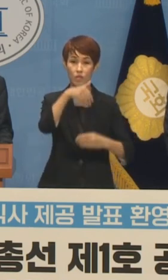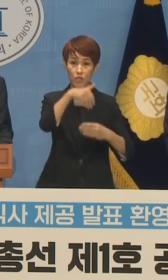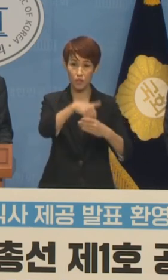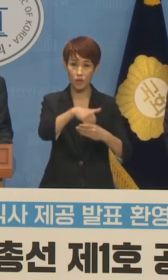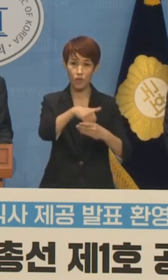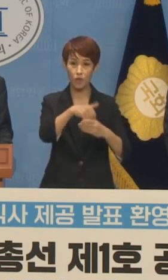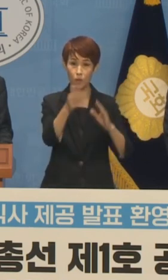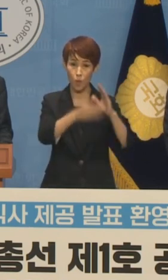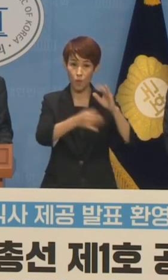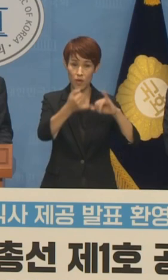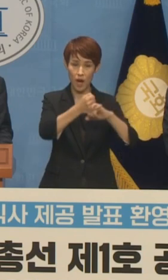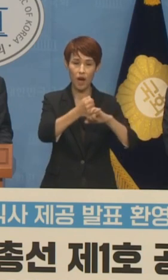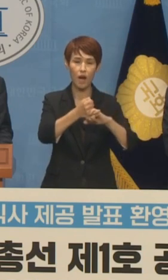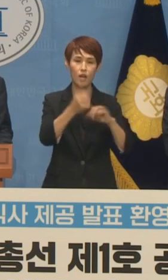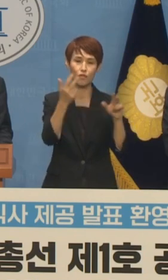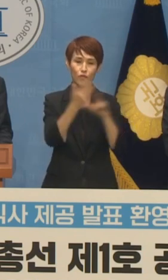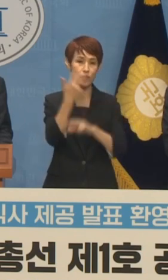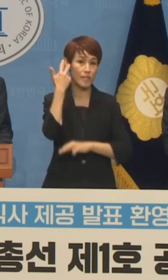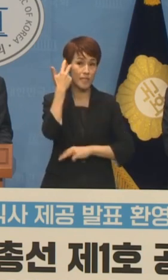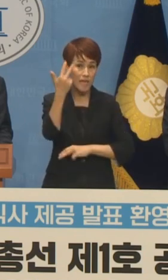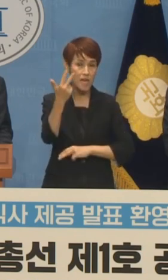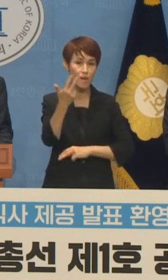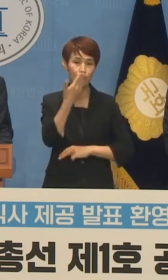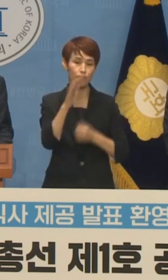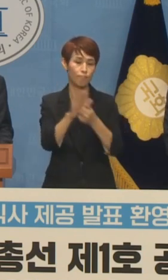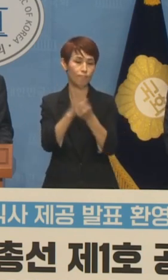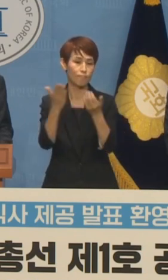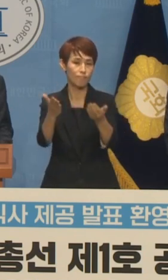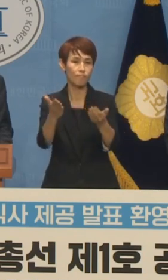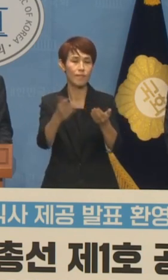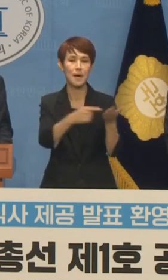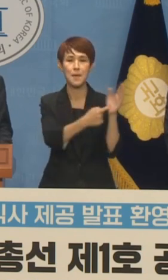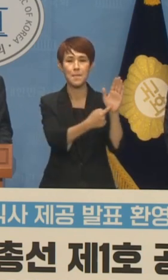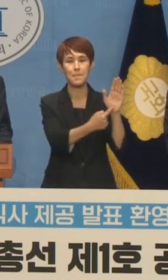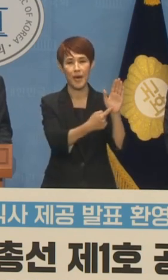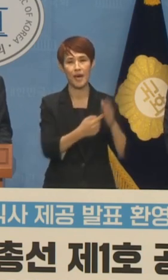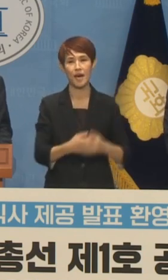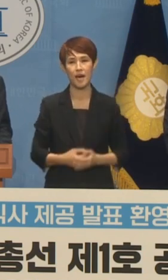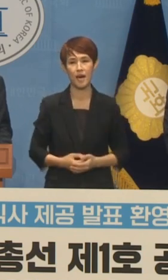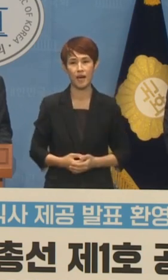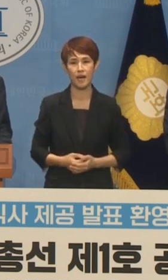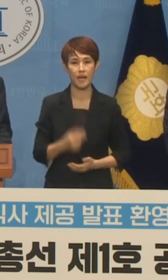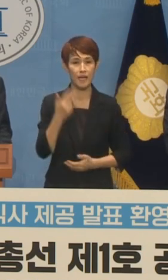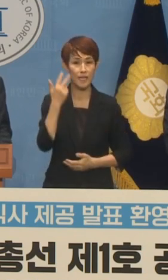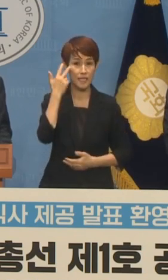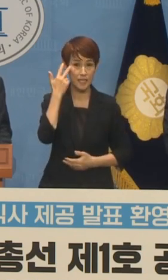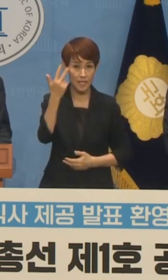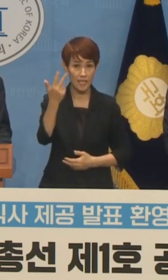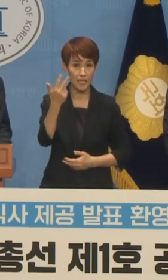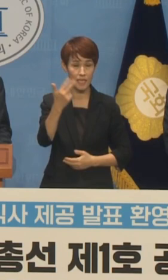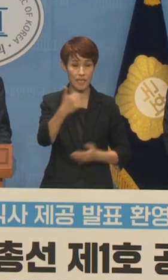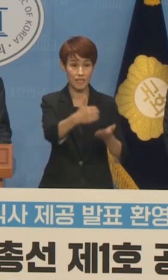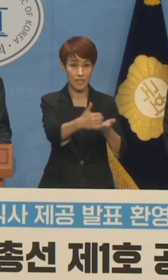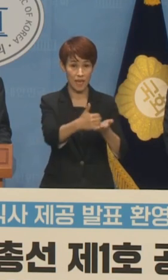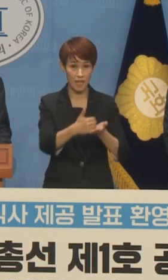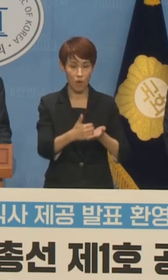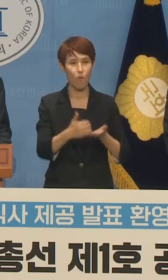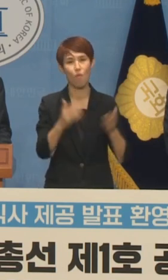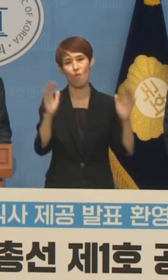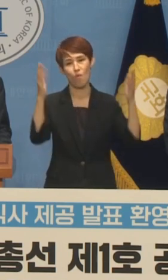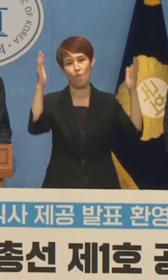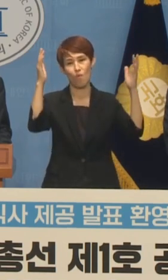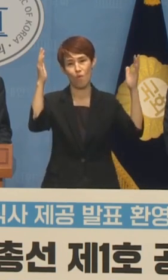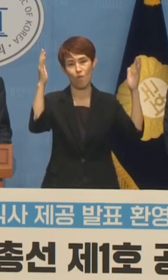밥상 추진하겠다 이런 발표도 있었습니다. 그래서 당시에 주 7일 제안에 대해서 제일 또